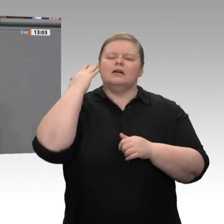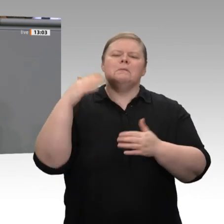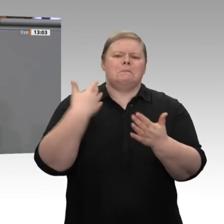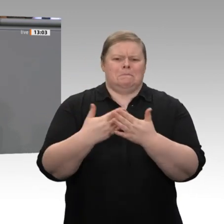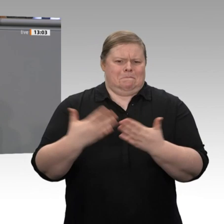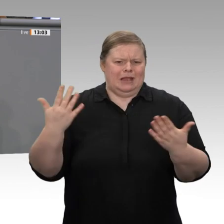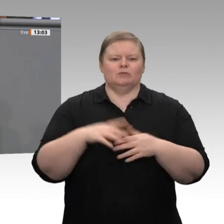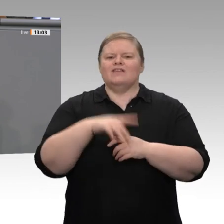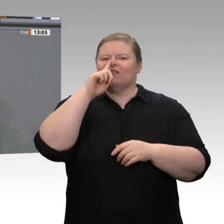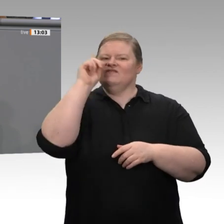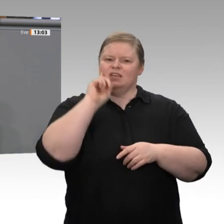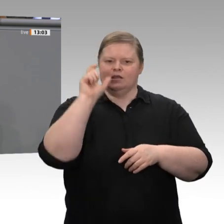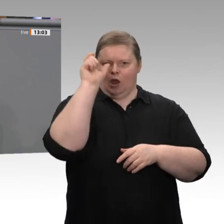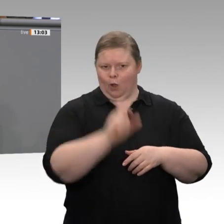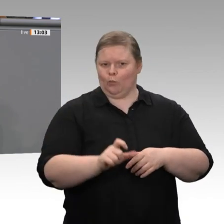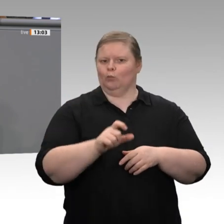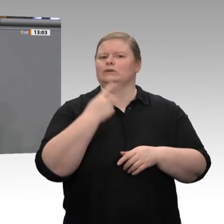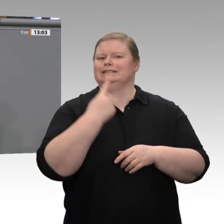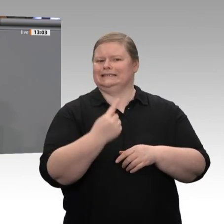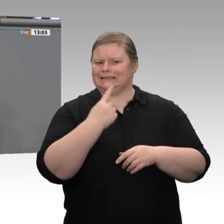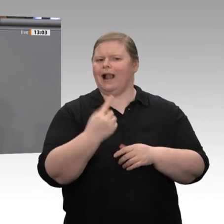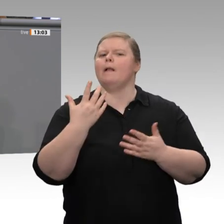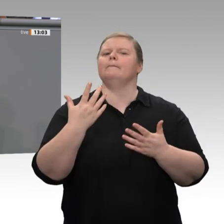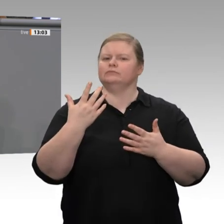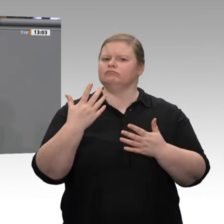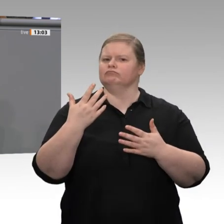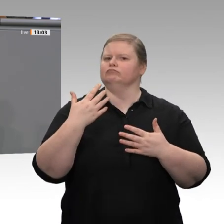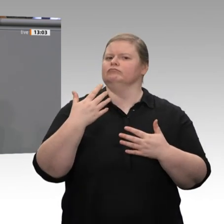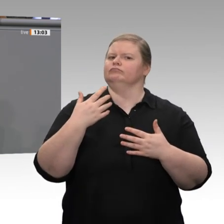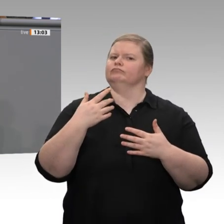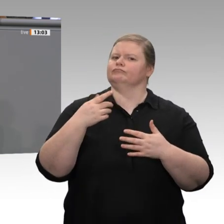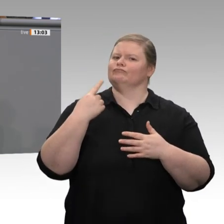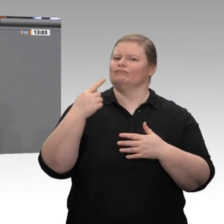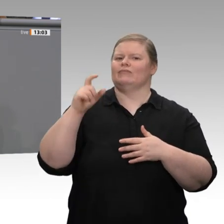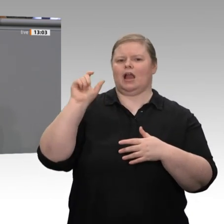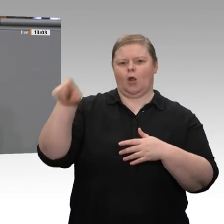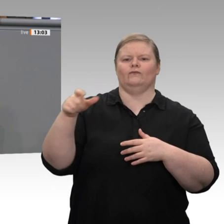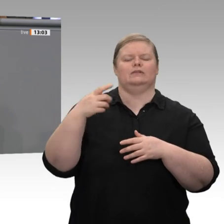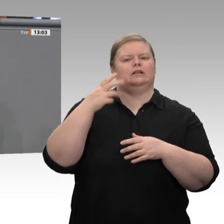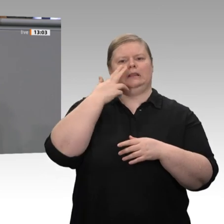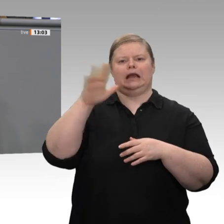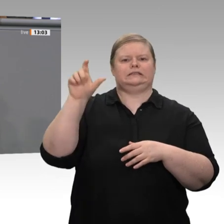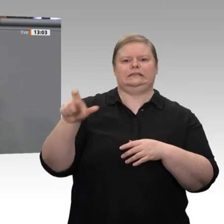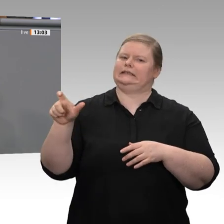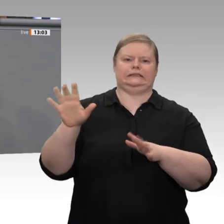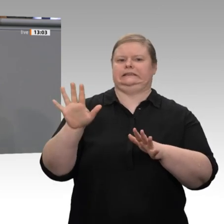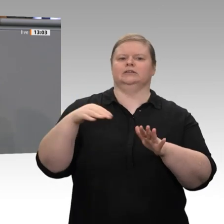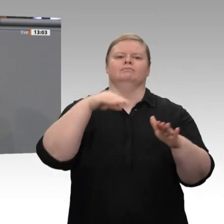Nazis flohen, im Exil einen ausländischen Mann heirateten. Damit verloren sie